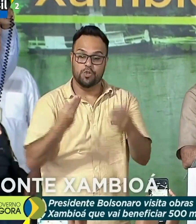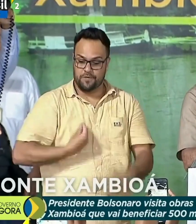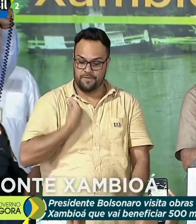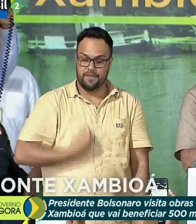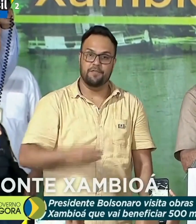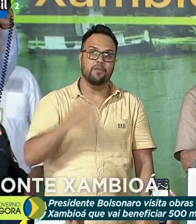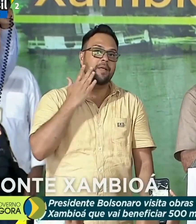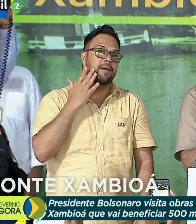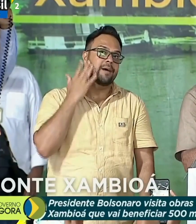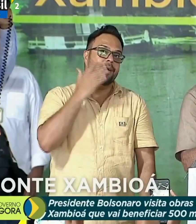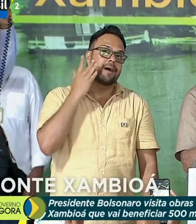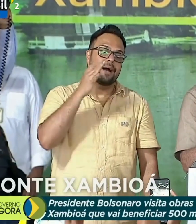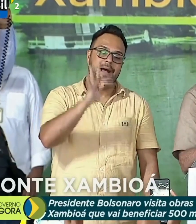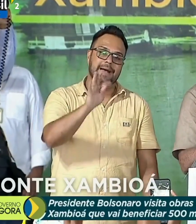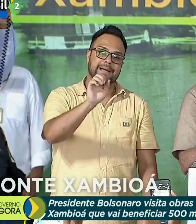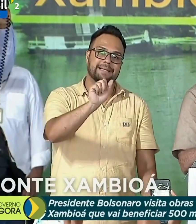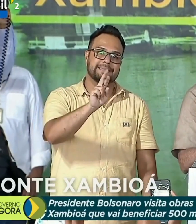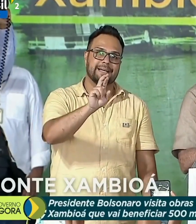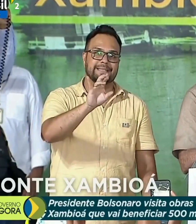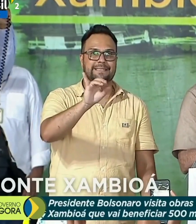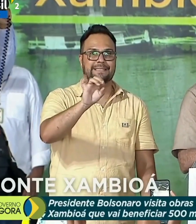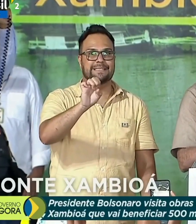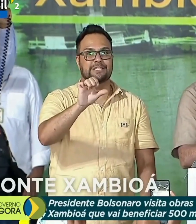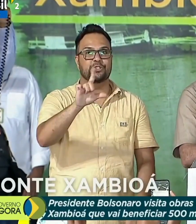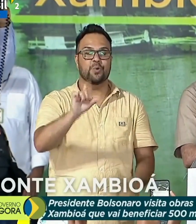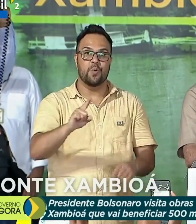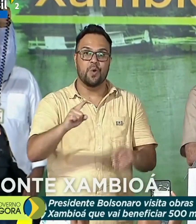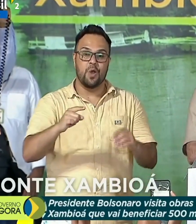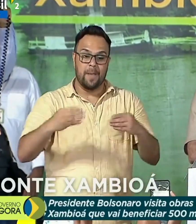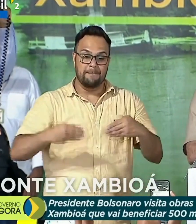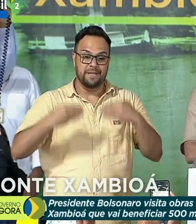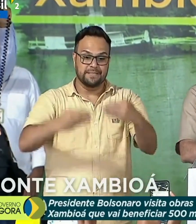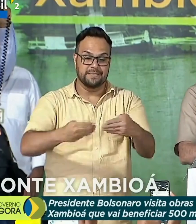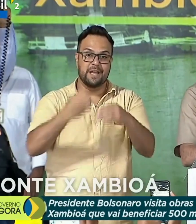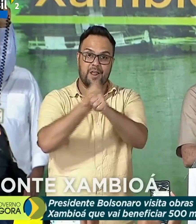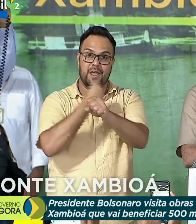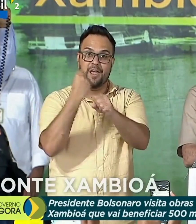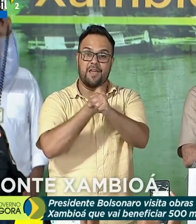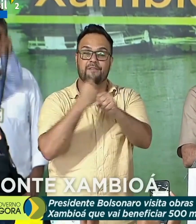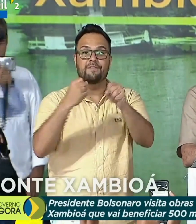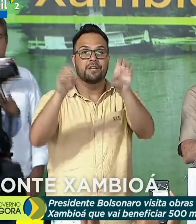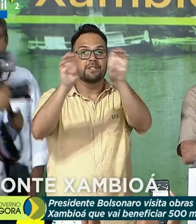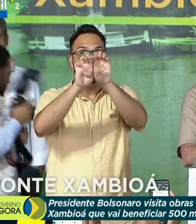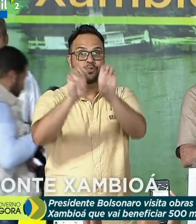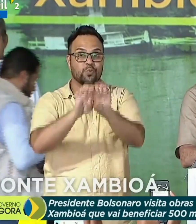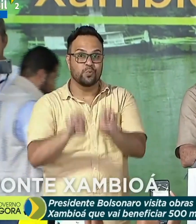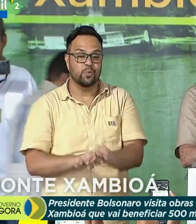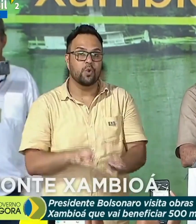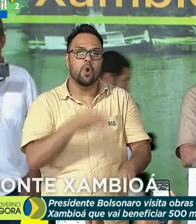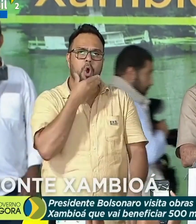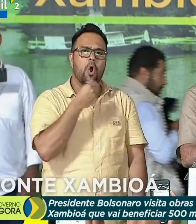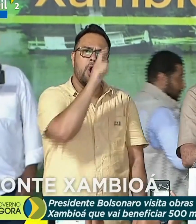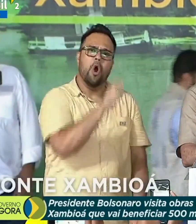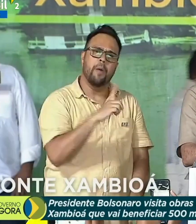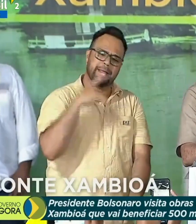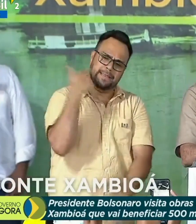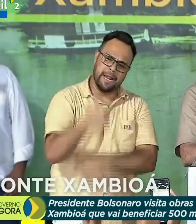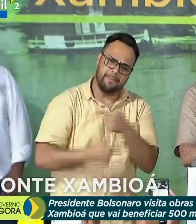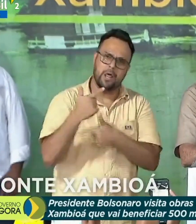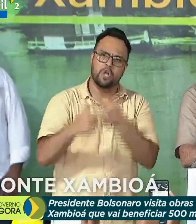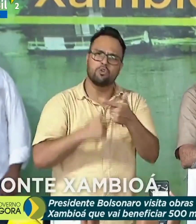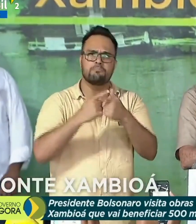Freitas, ministro da Infraestrutura. Um homem trabalhador,